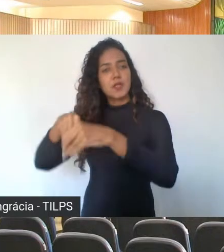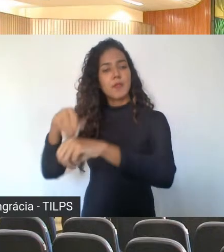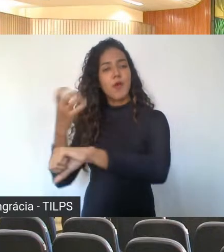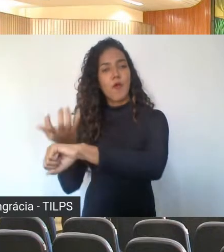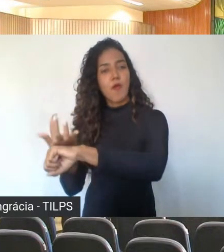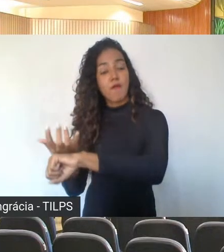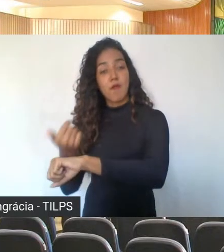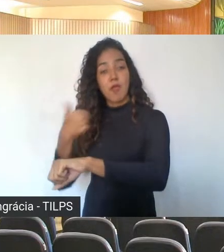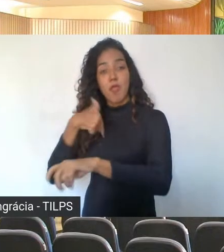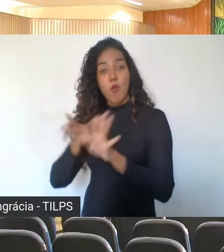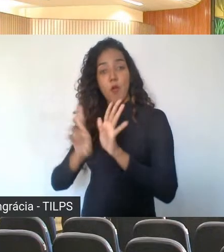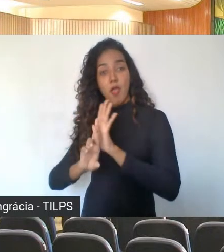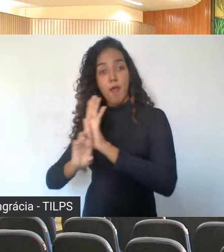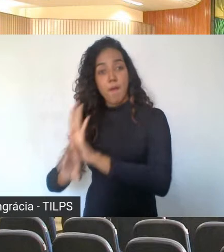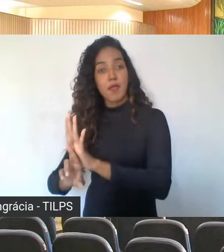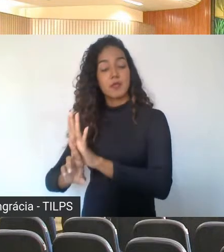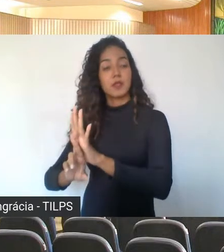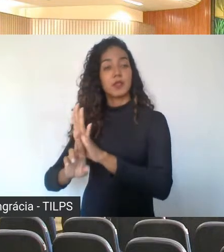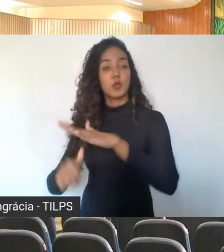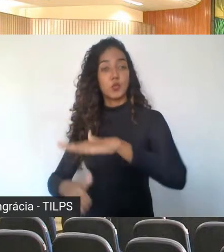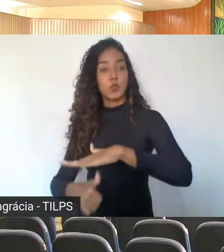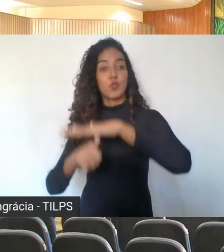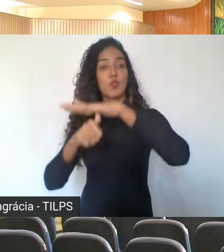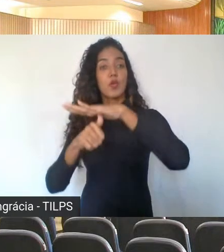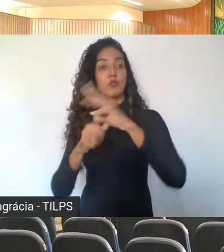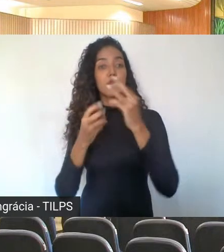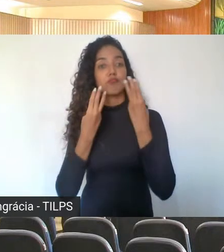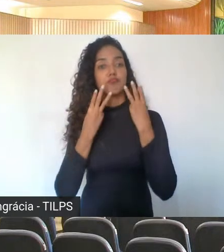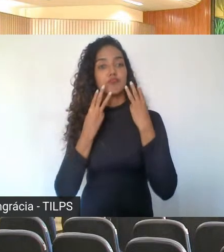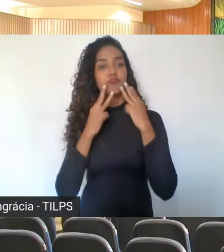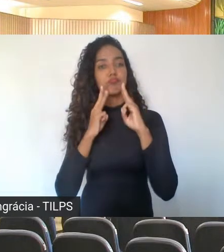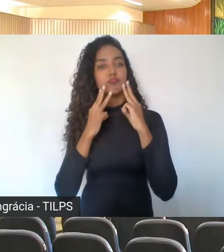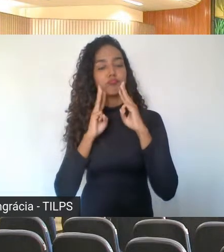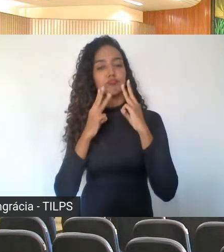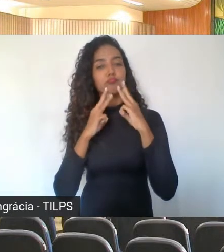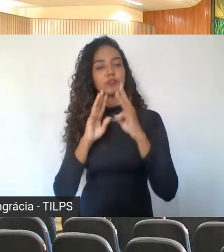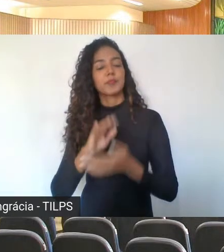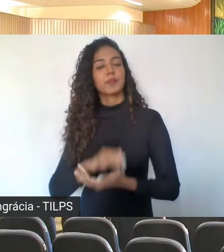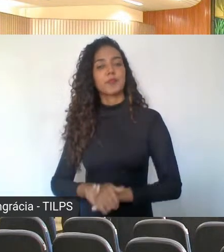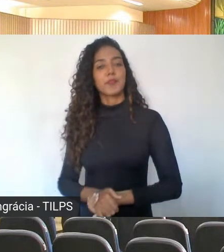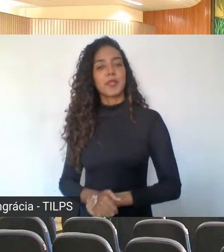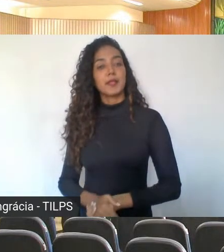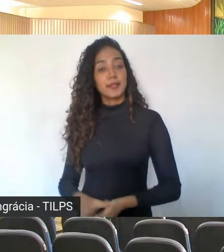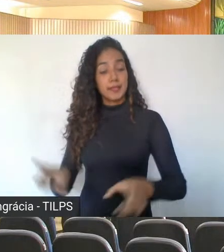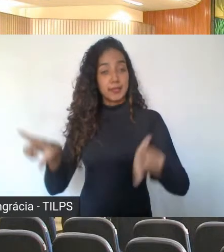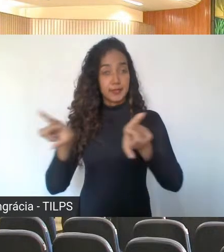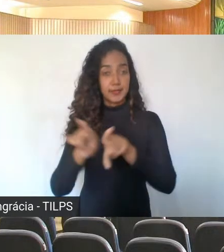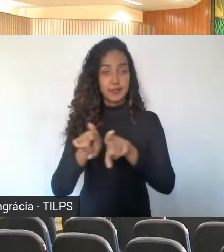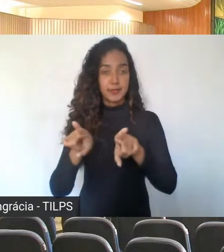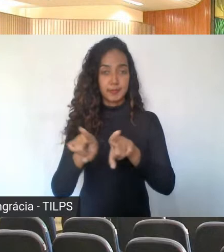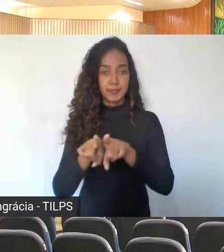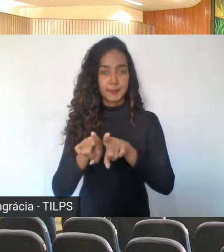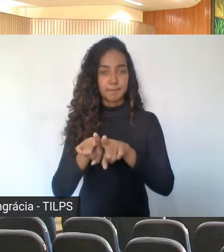reitor, professor Marcelo Carneiro Leão, e ao mesmo tempo eu